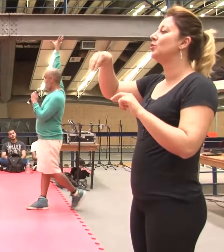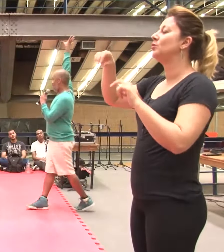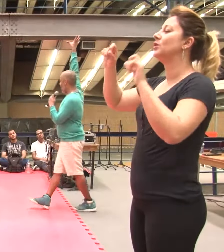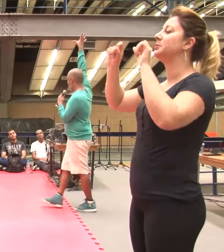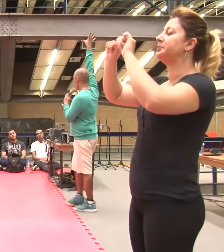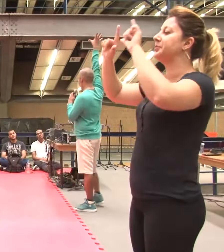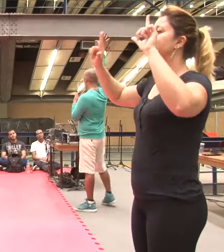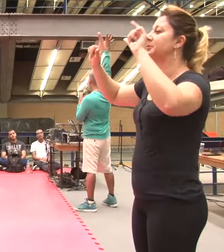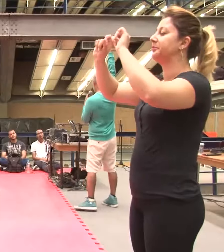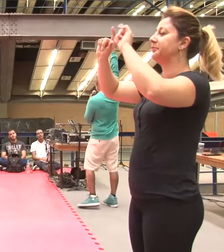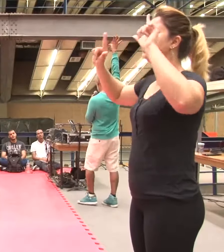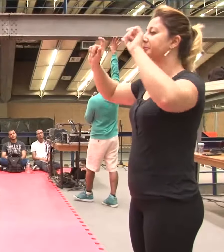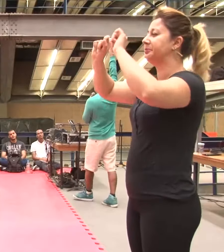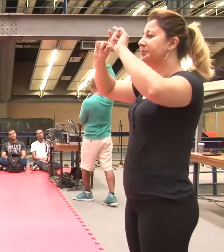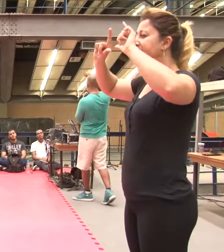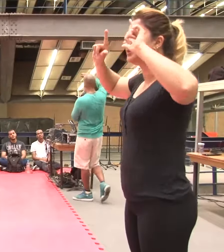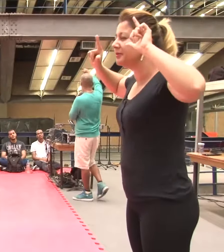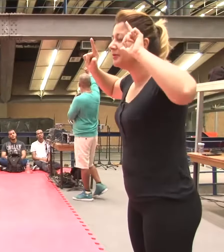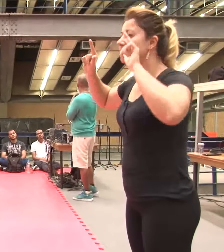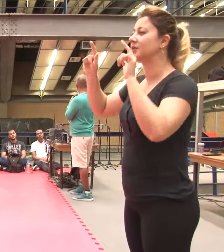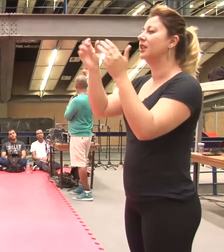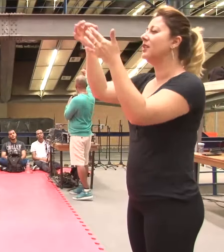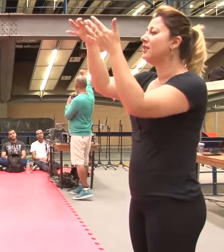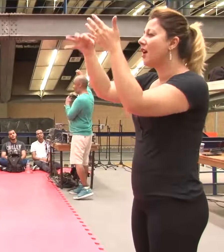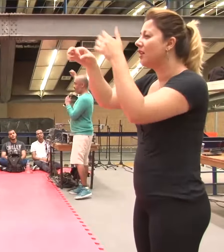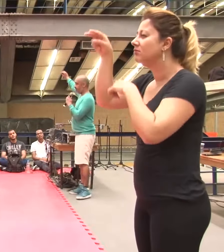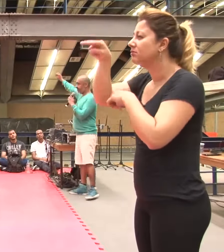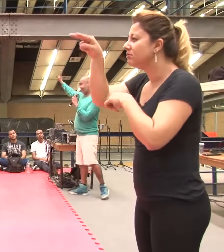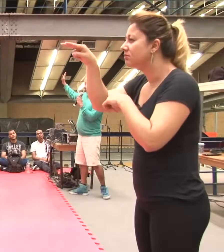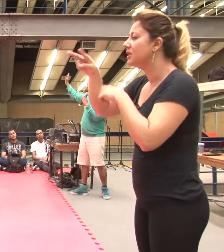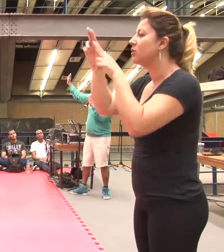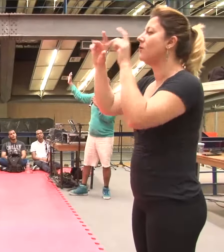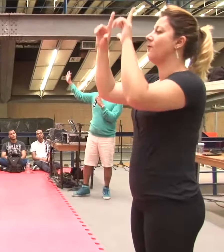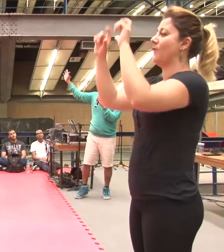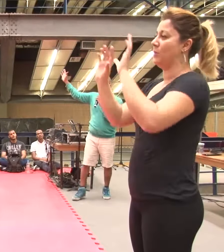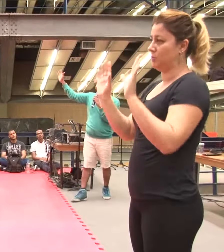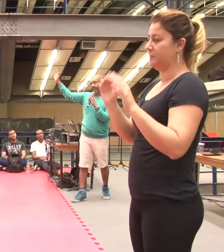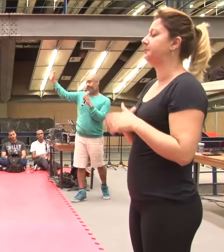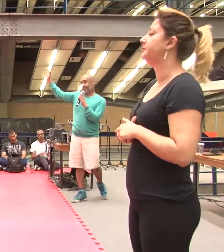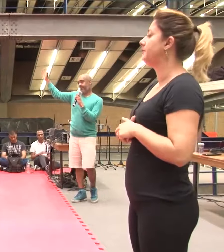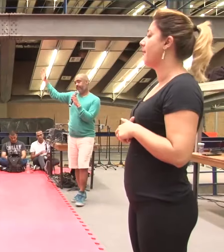né? Até poder ver cada particularidade da foto.